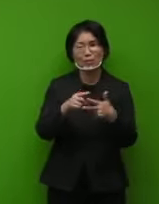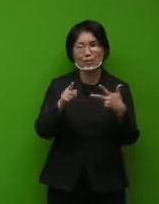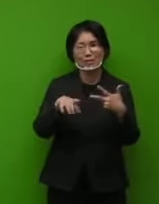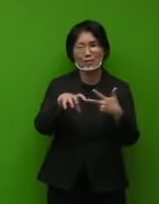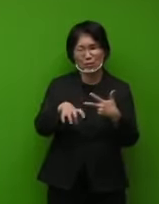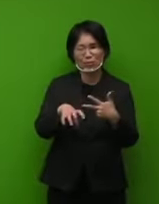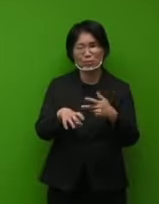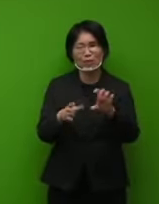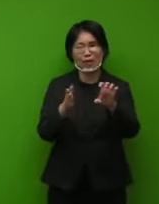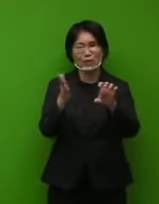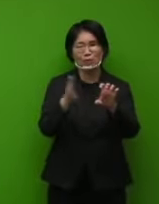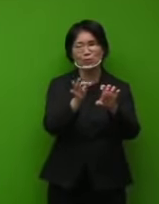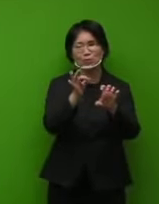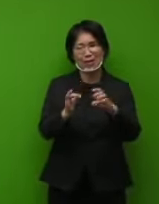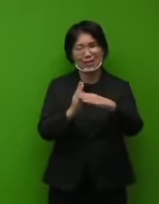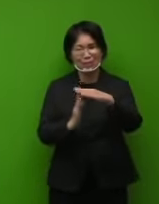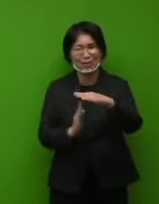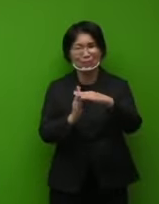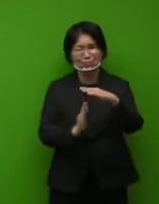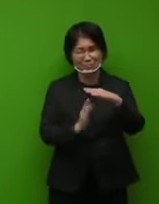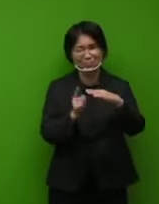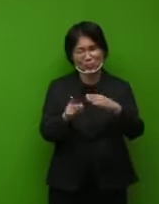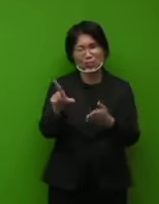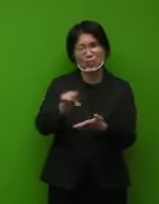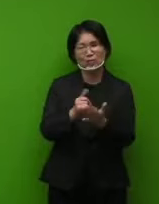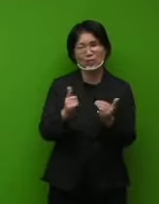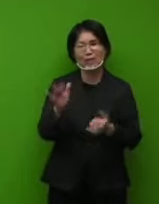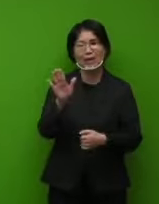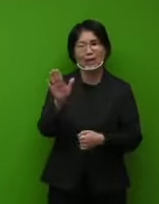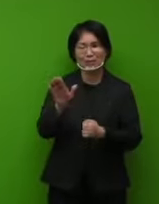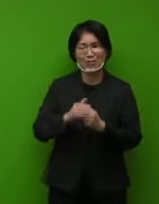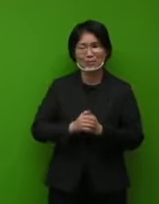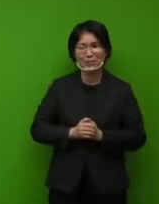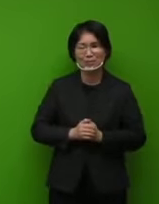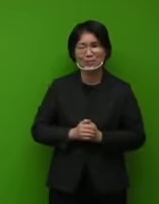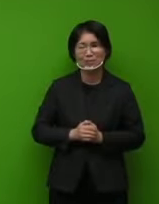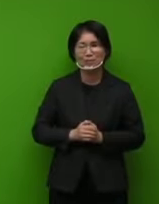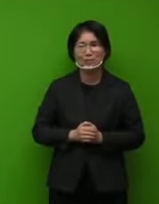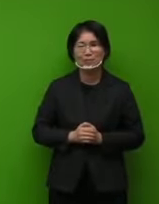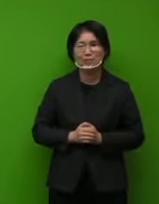40% 弱の稼働率が続いている状況であります。次のページお願いします。